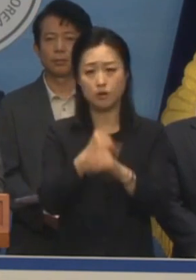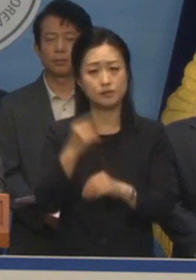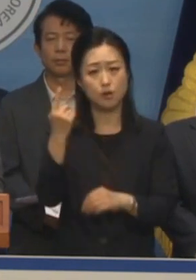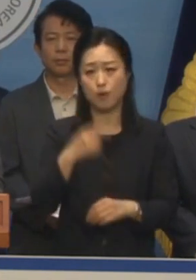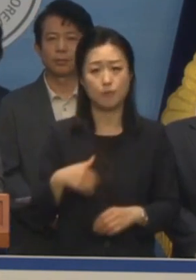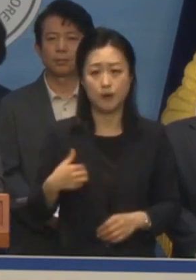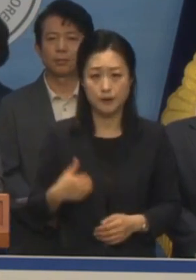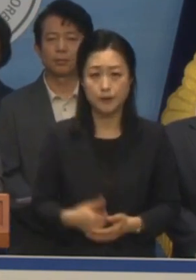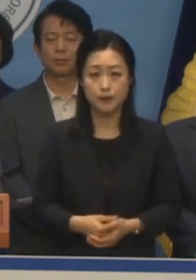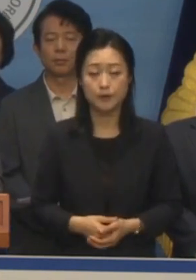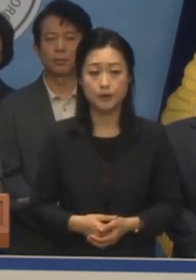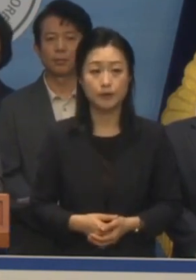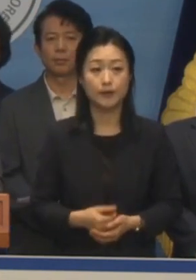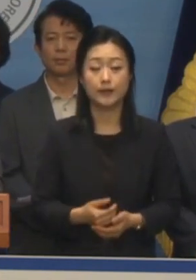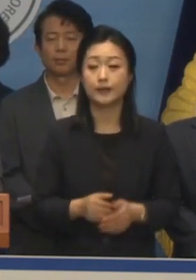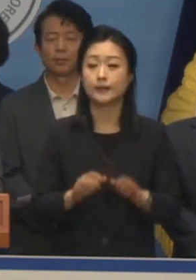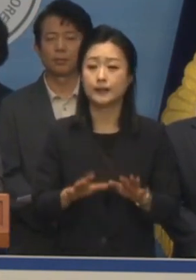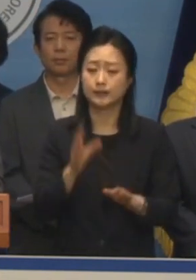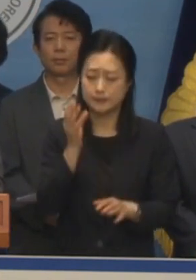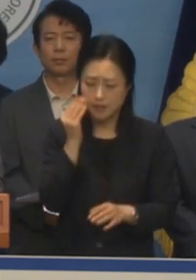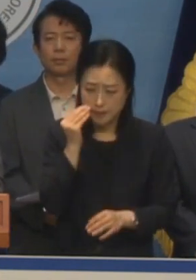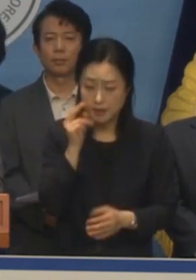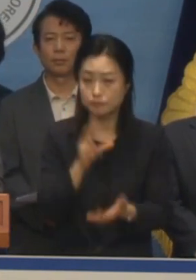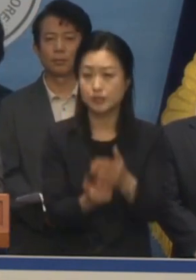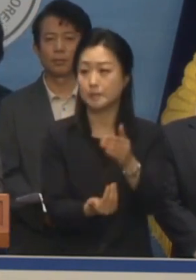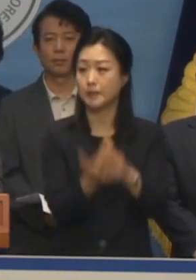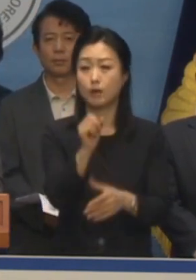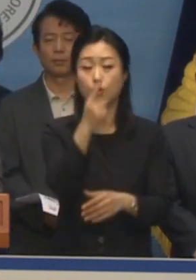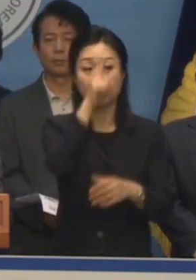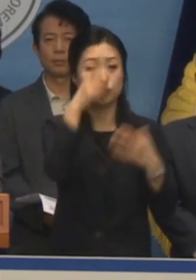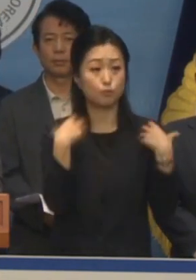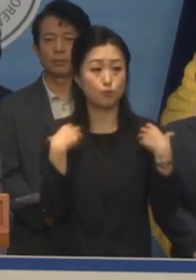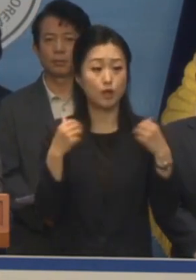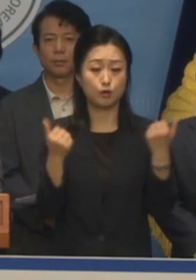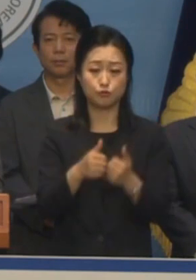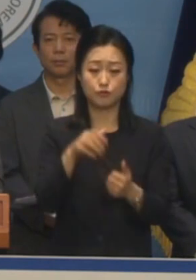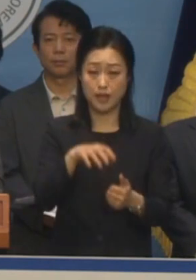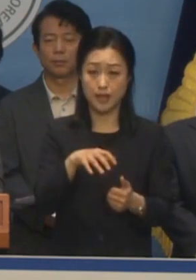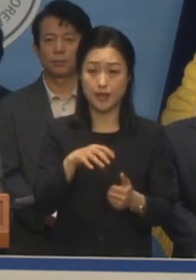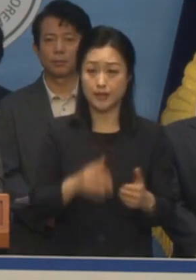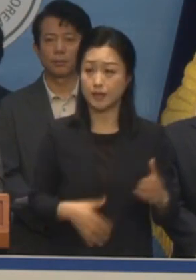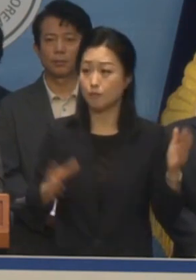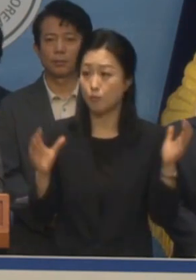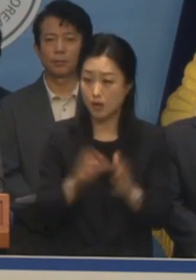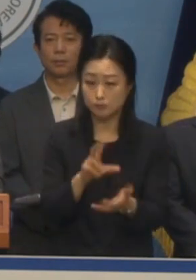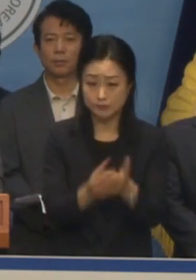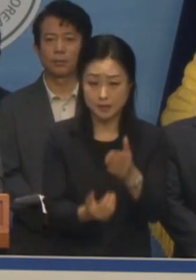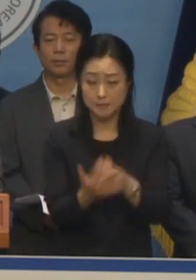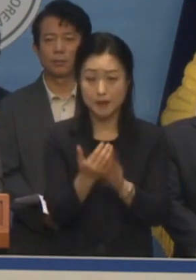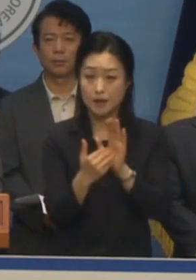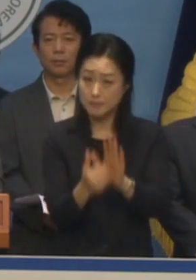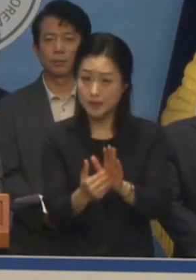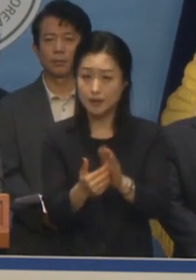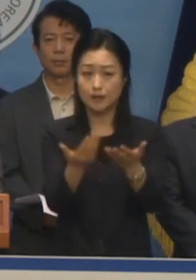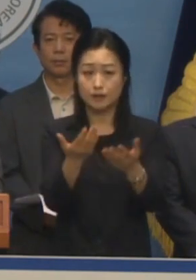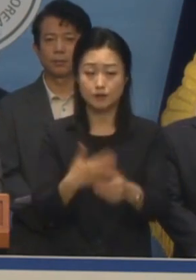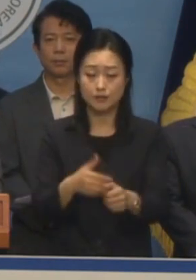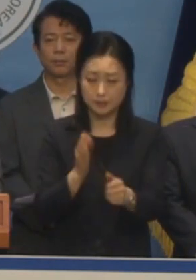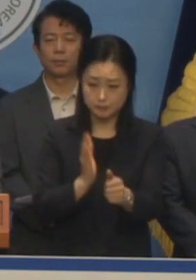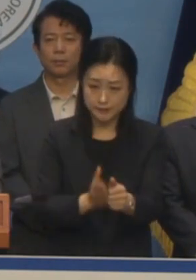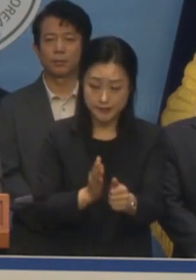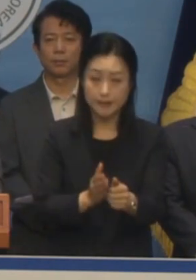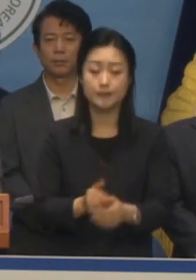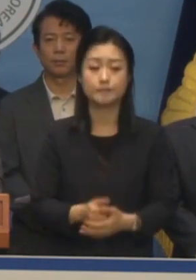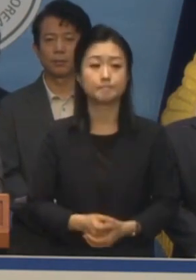일어날지 모릅니다. 부디 이번 참사를 계기로 정부와 국회가 뜻을 모아 다시는 이러한 불행한 사태가